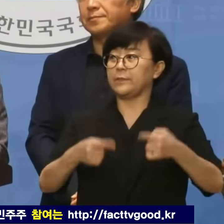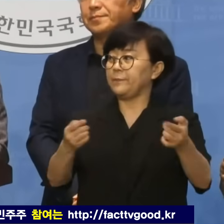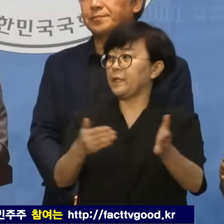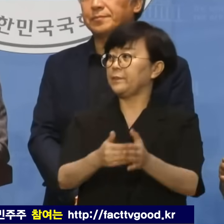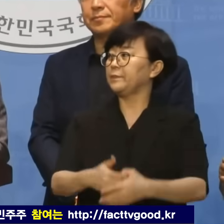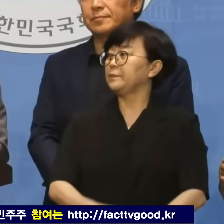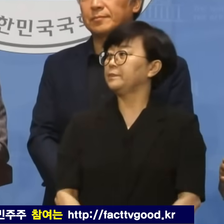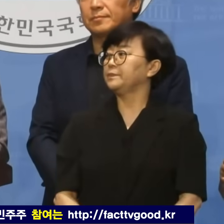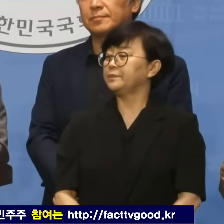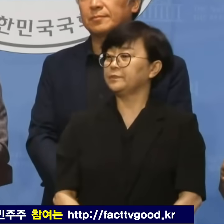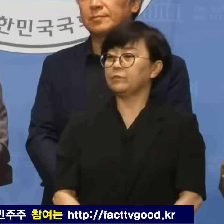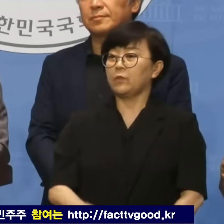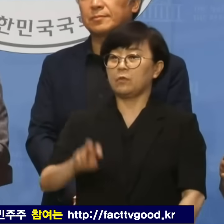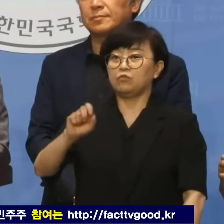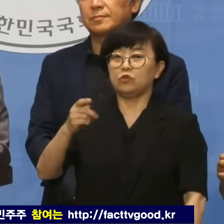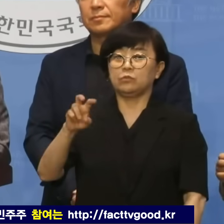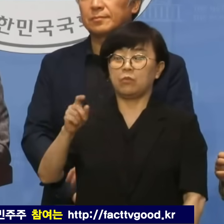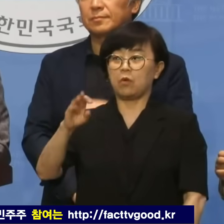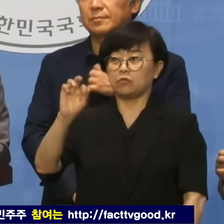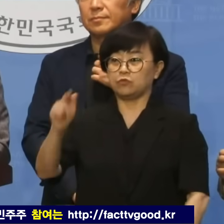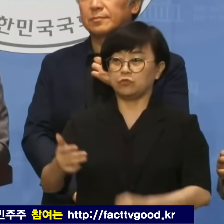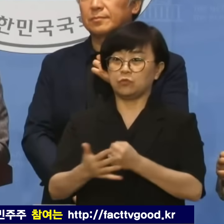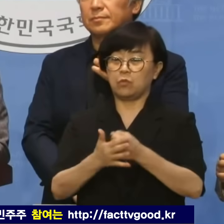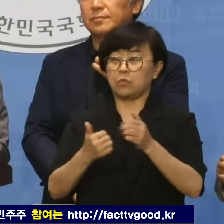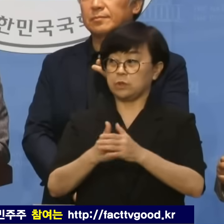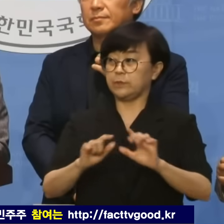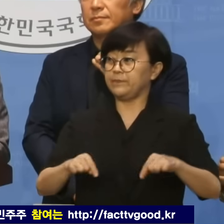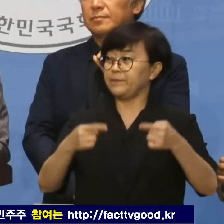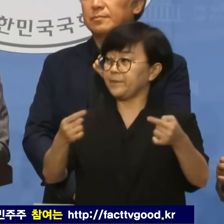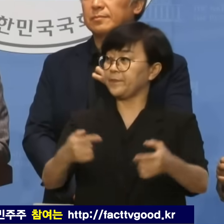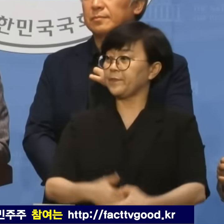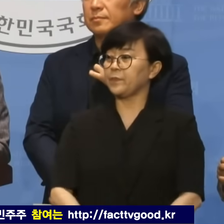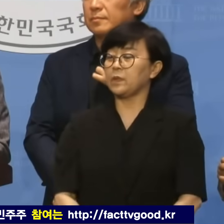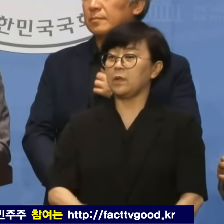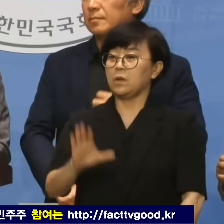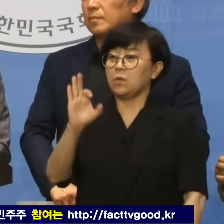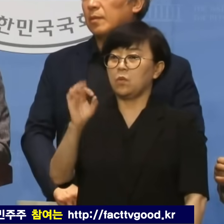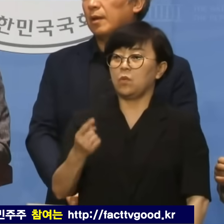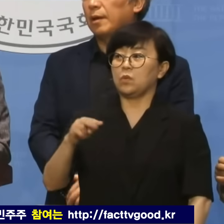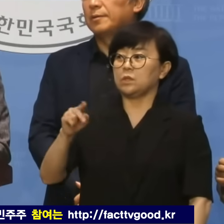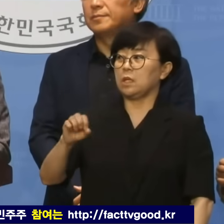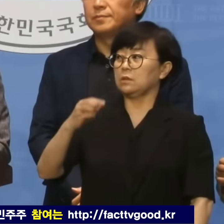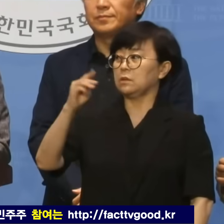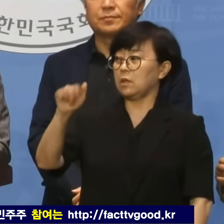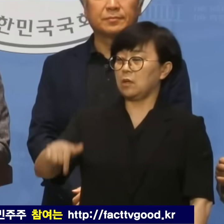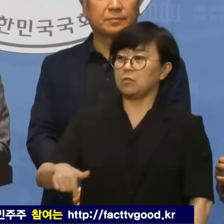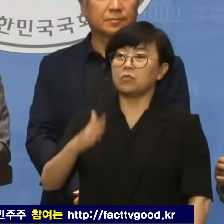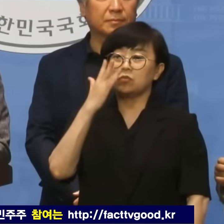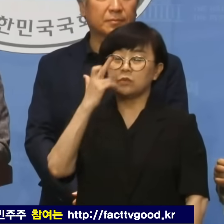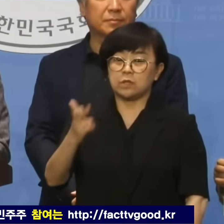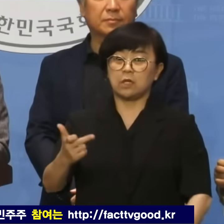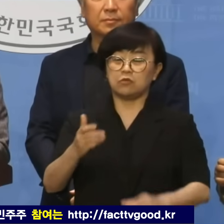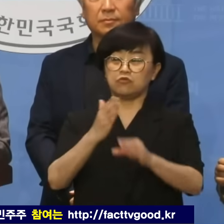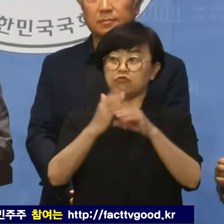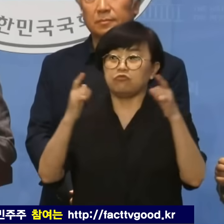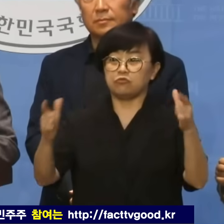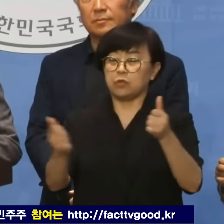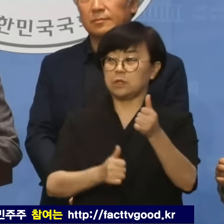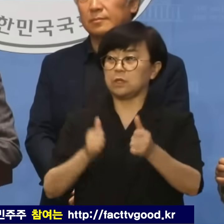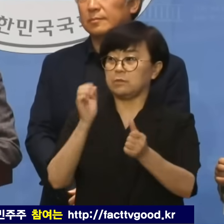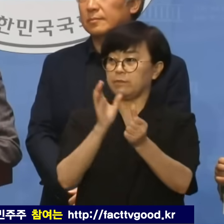참석하셨습니다. 문명순 고양갑 위원장 참석하셨습니다. 오상택 중구 울산 중구 위원장